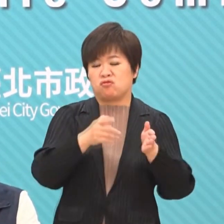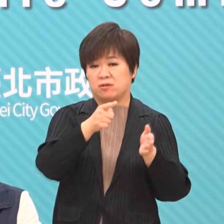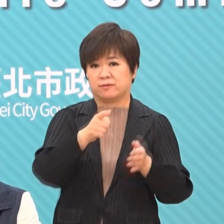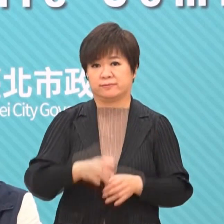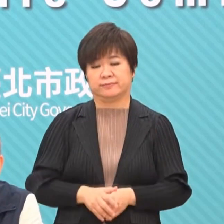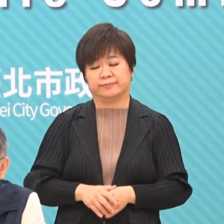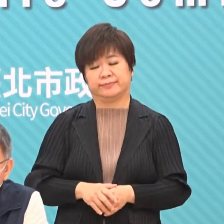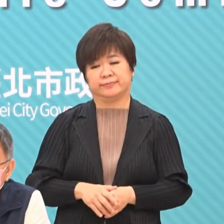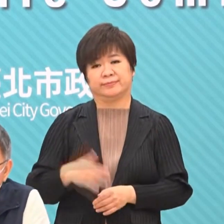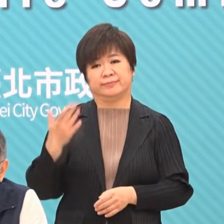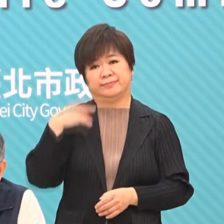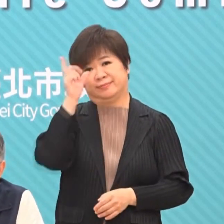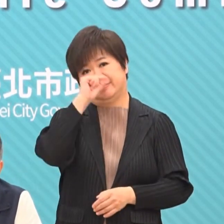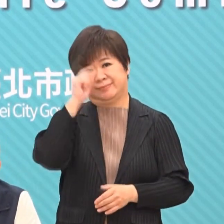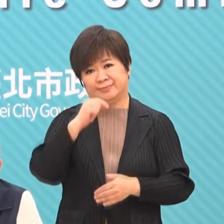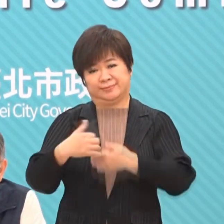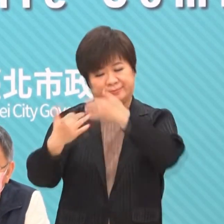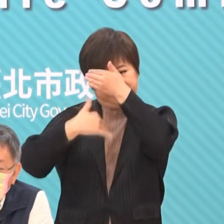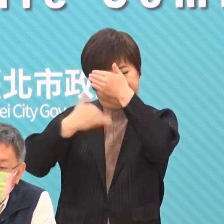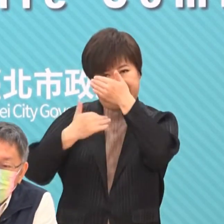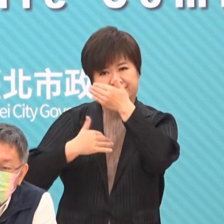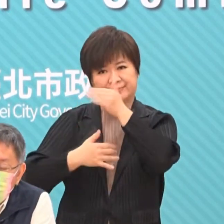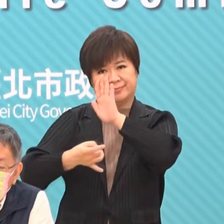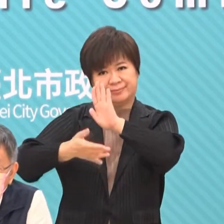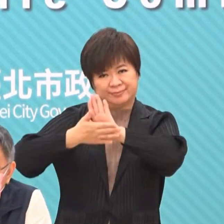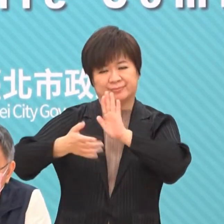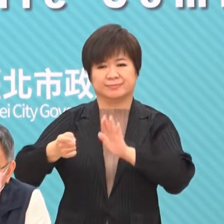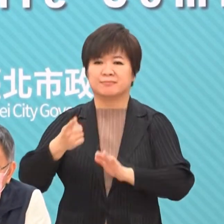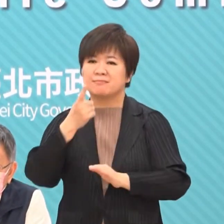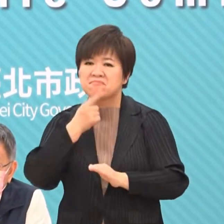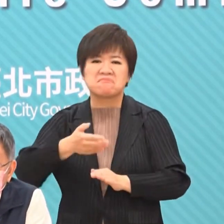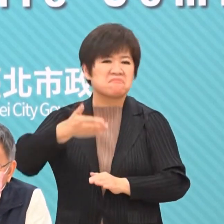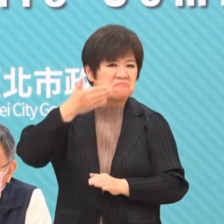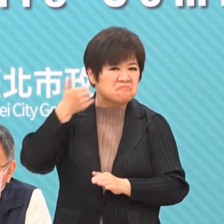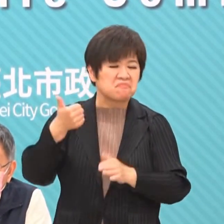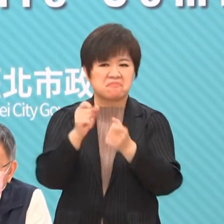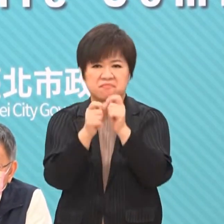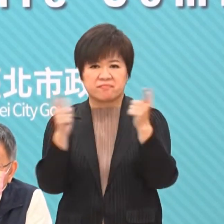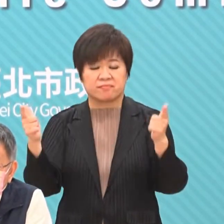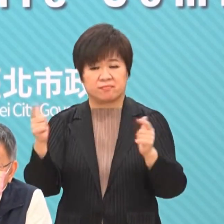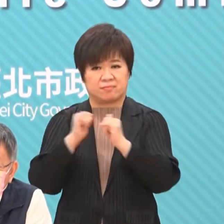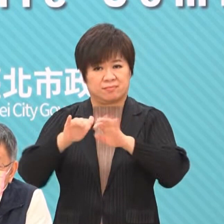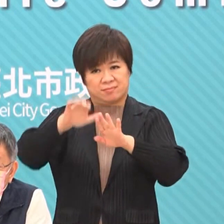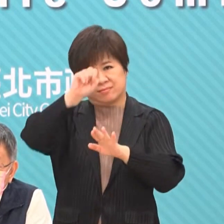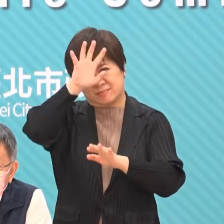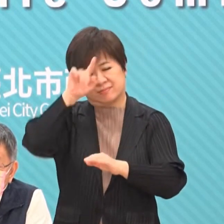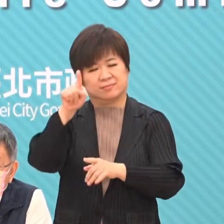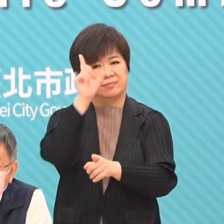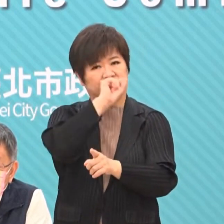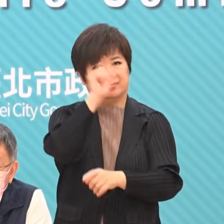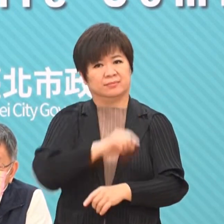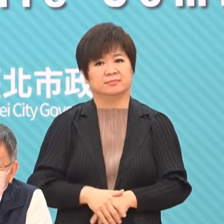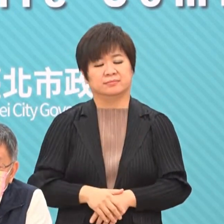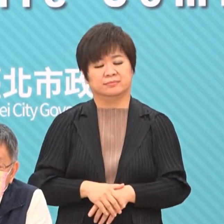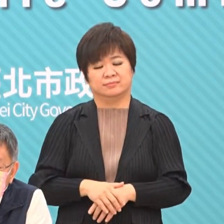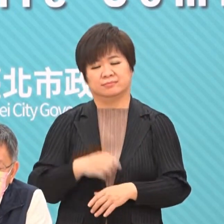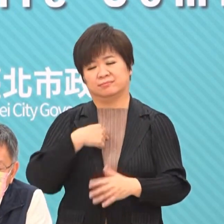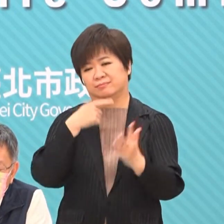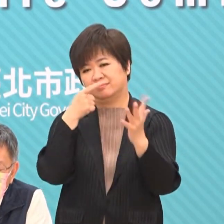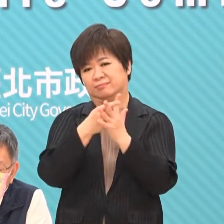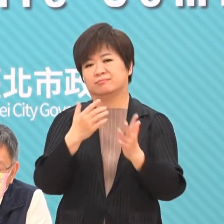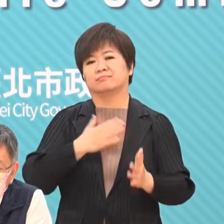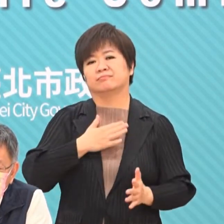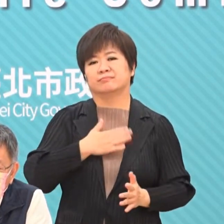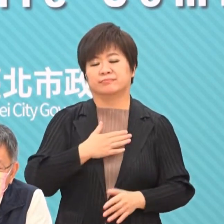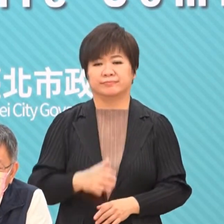抹蓝柯文哲，这是目前这个民进党的一贯战略嘛，这我都晓得嘛。那所以不过这样